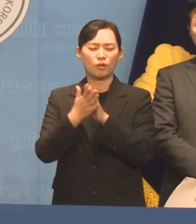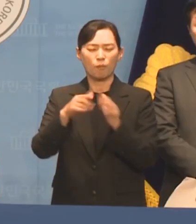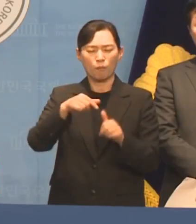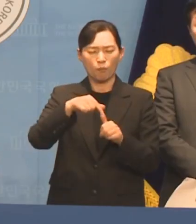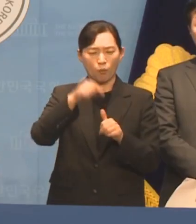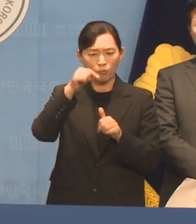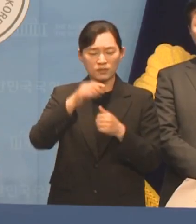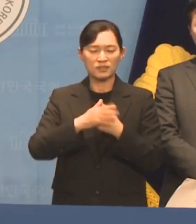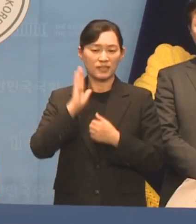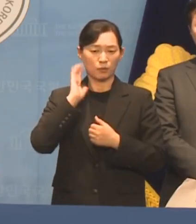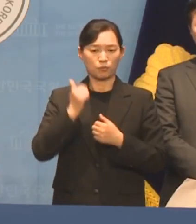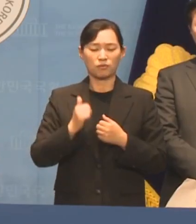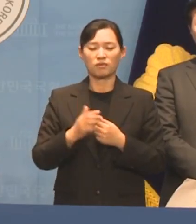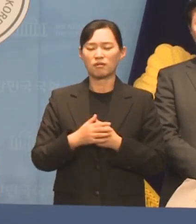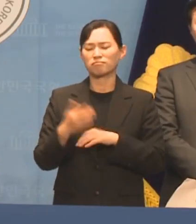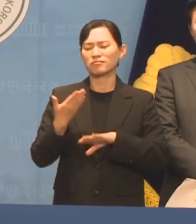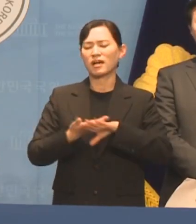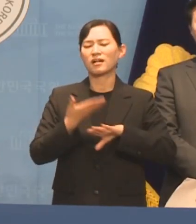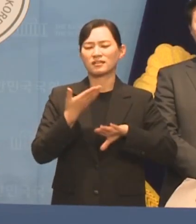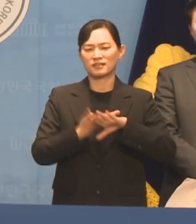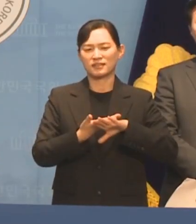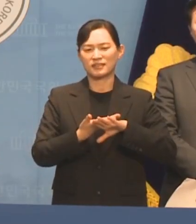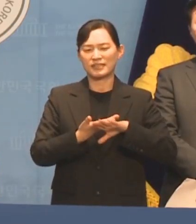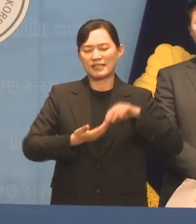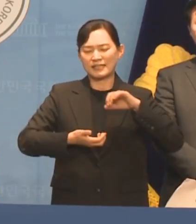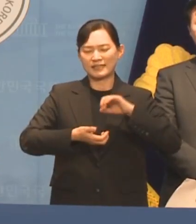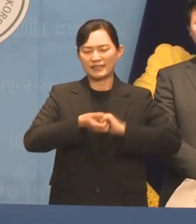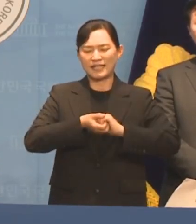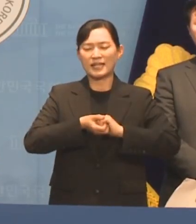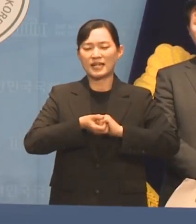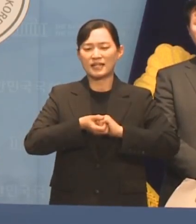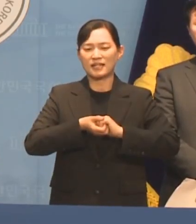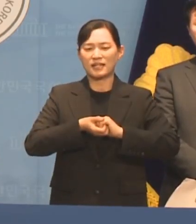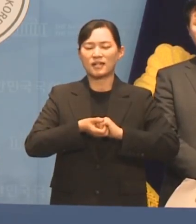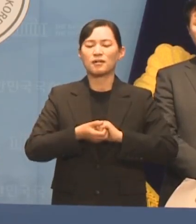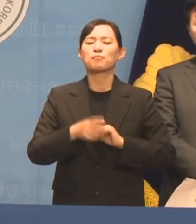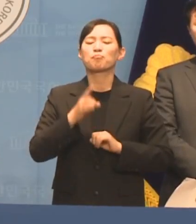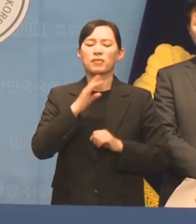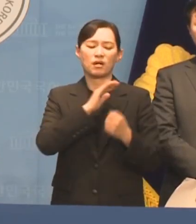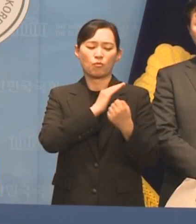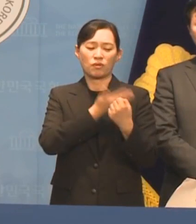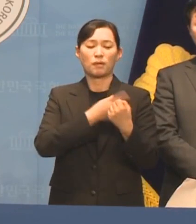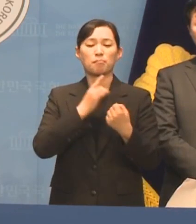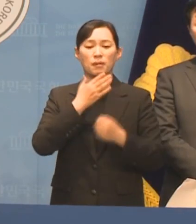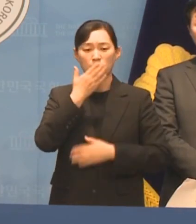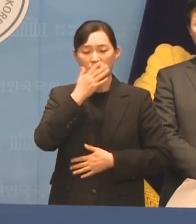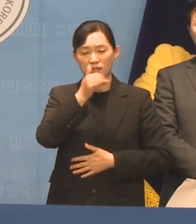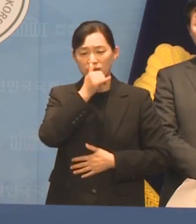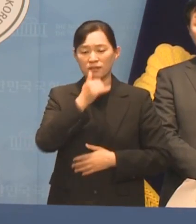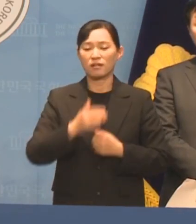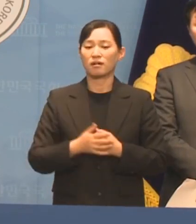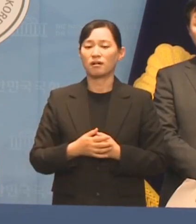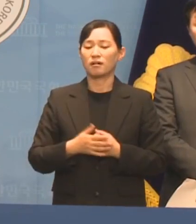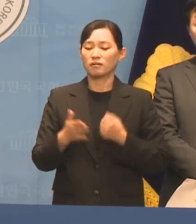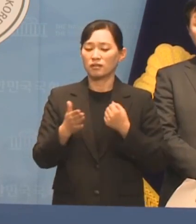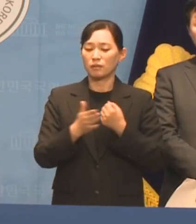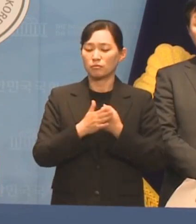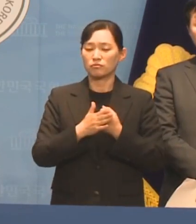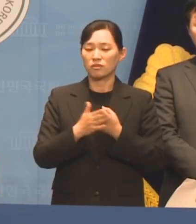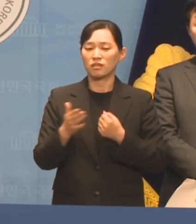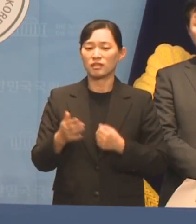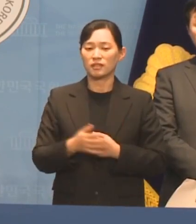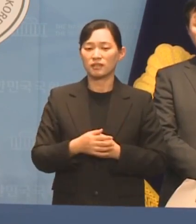선출한 대통령과는 다른 제한적 보충적인 권한만 행사할 수 있다. 따라서 임기가